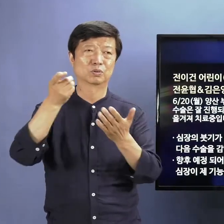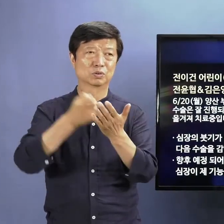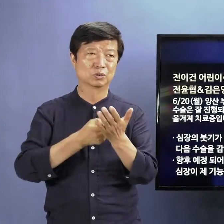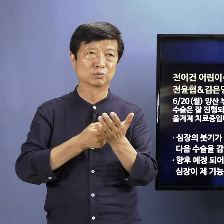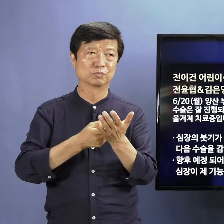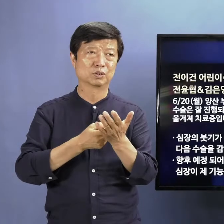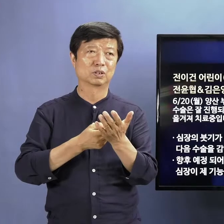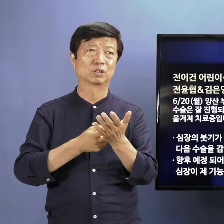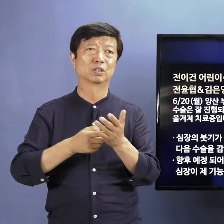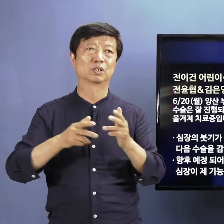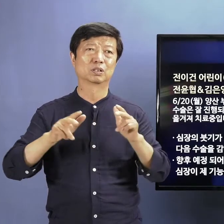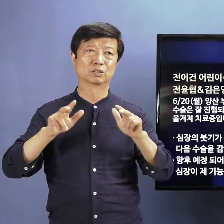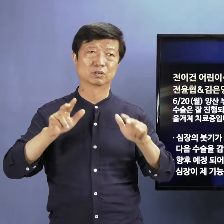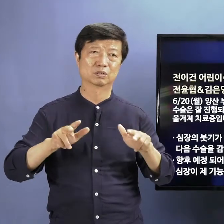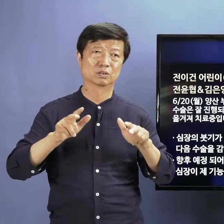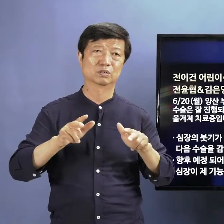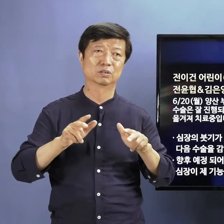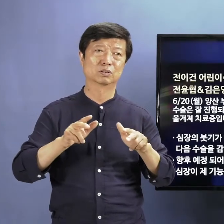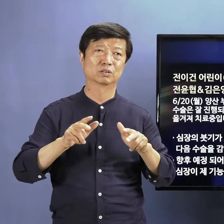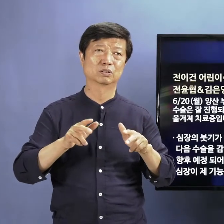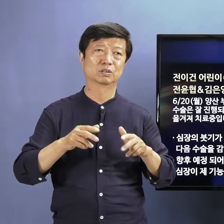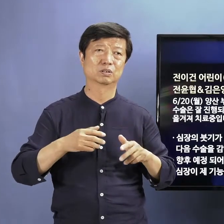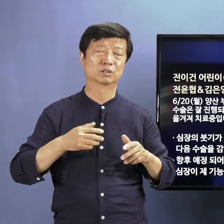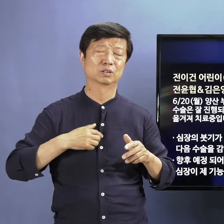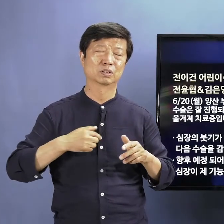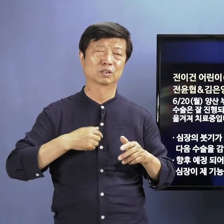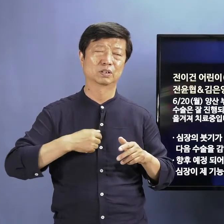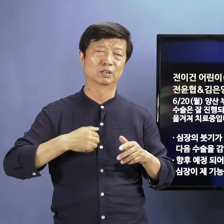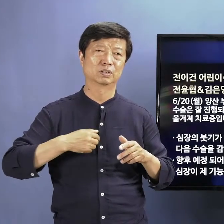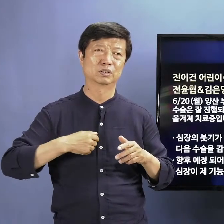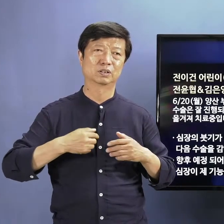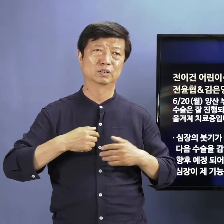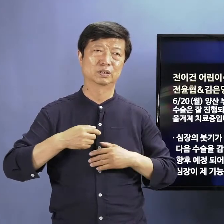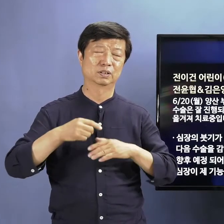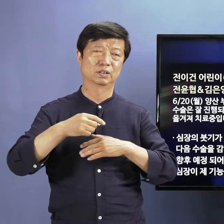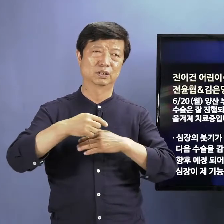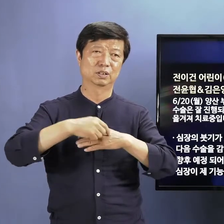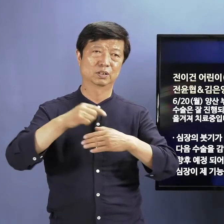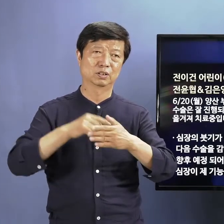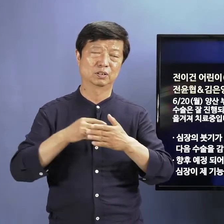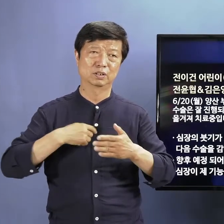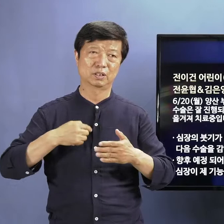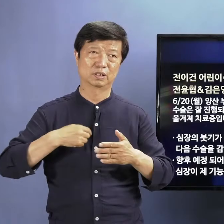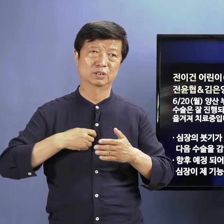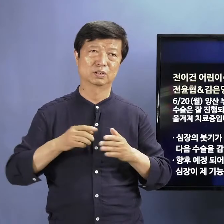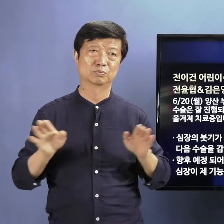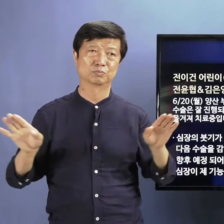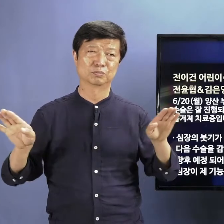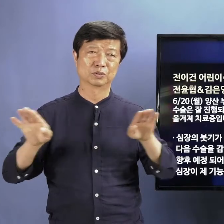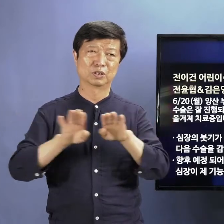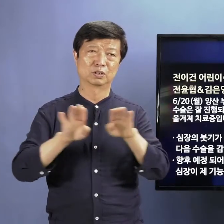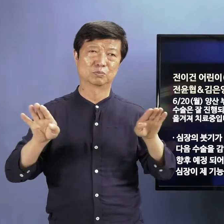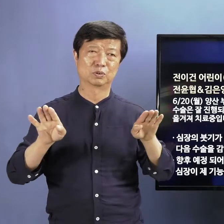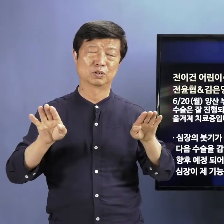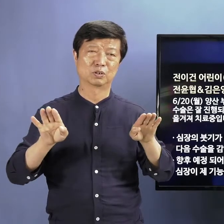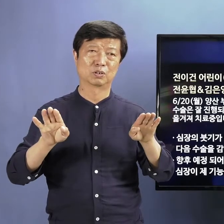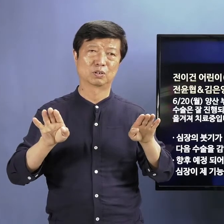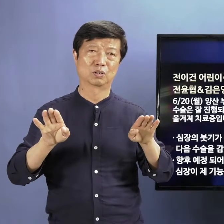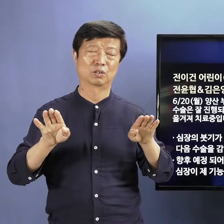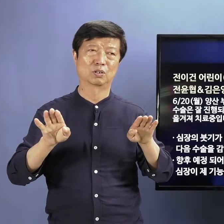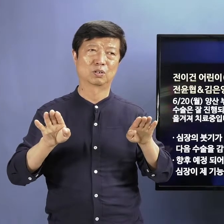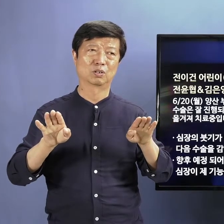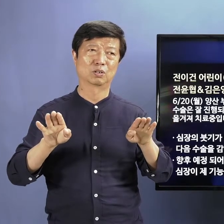때문에 현재까지 가슴을 닫지 못한 상태로 신생아실에 치료 중에 있는데 속히 붓기가